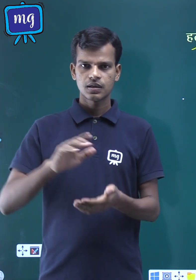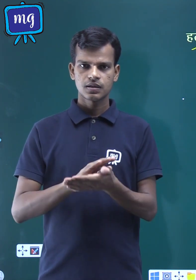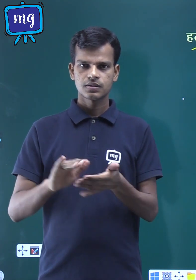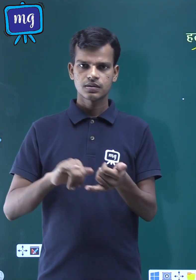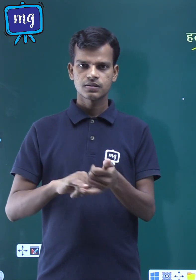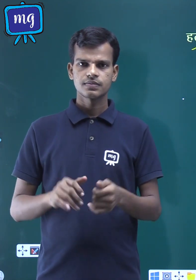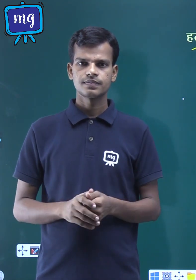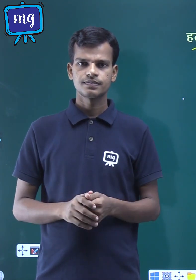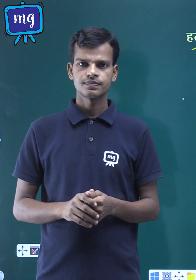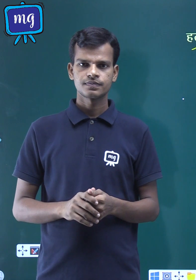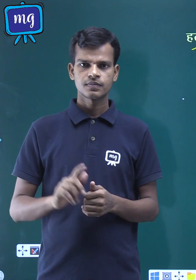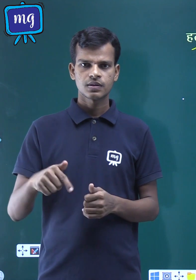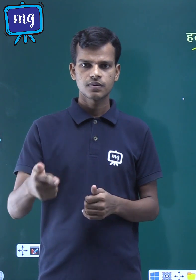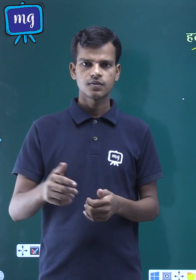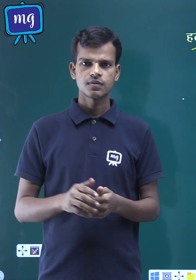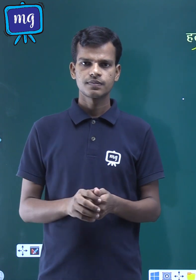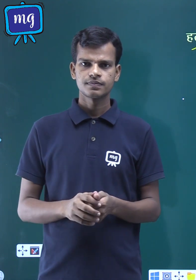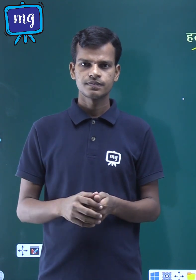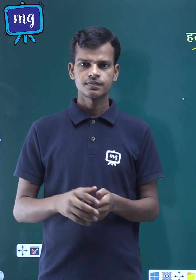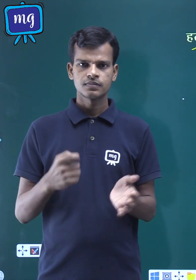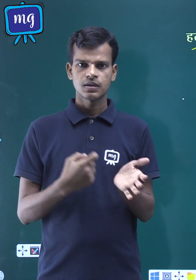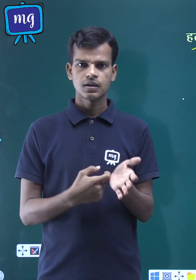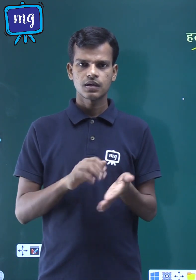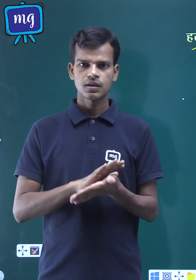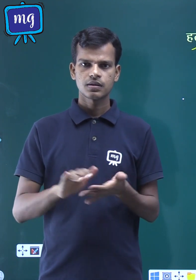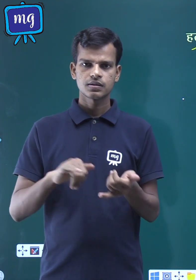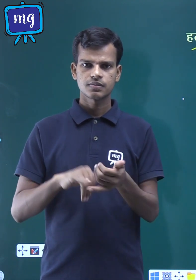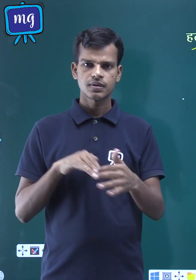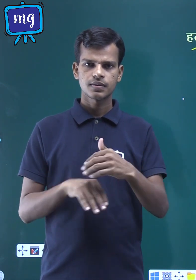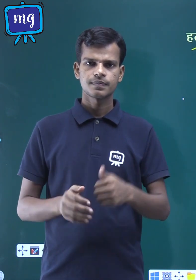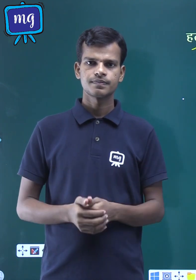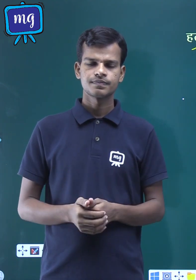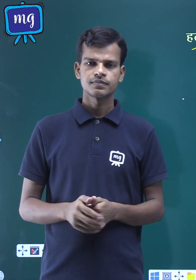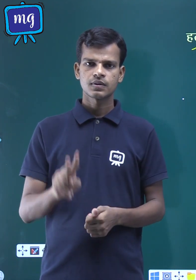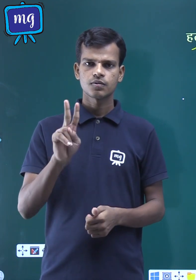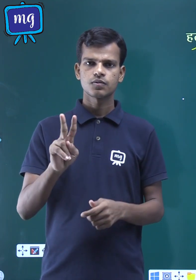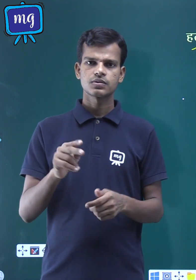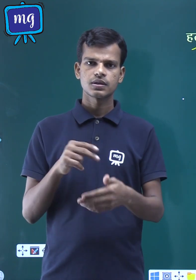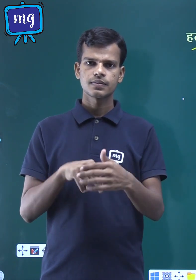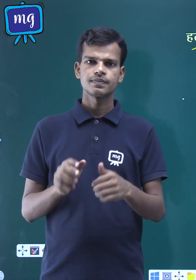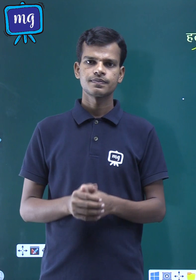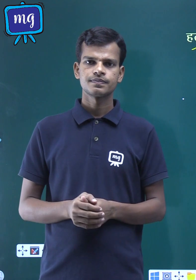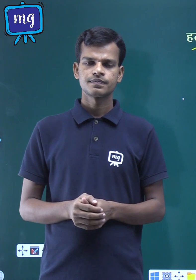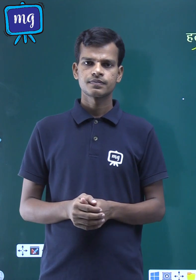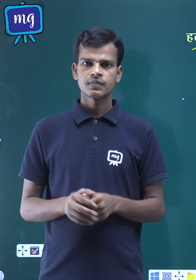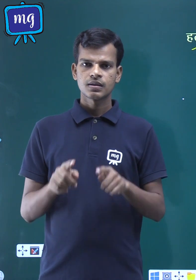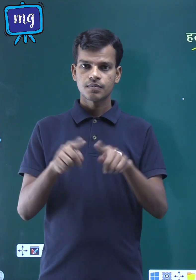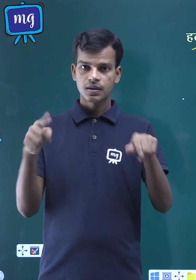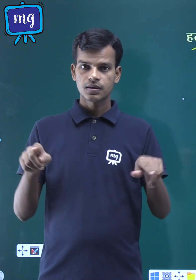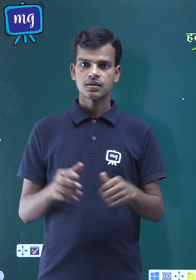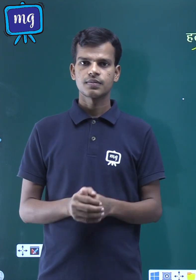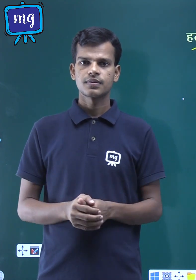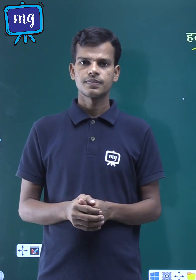LHS और RHS में 2 से भाग देने